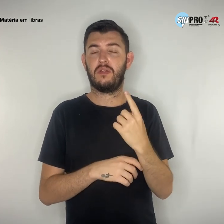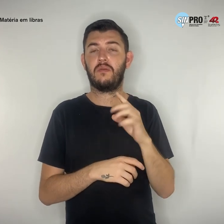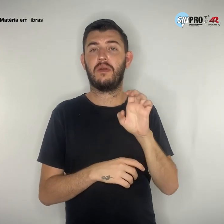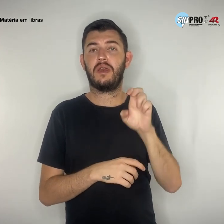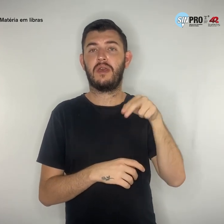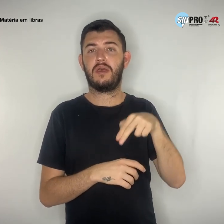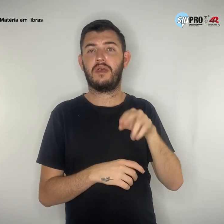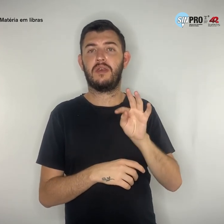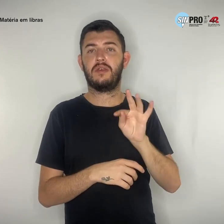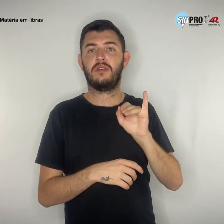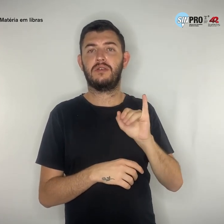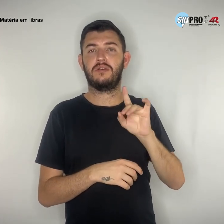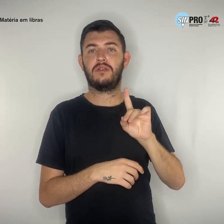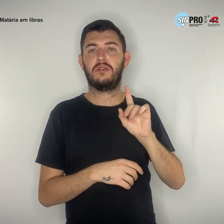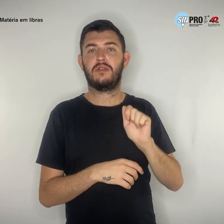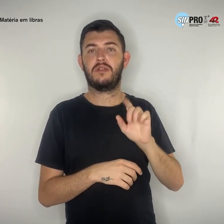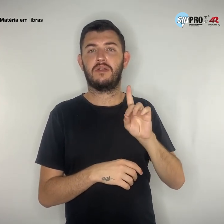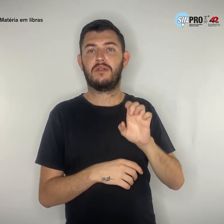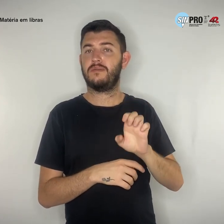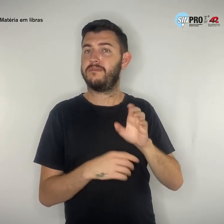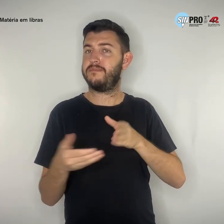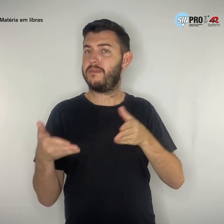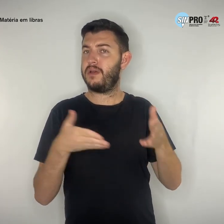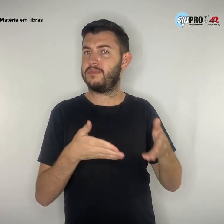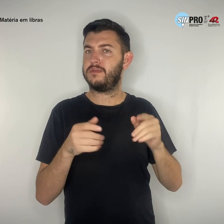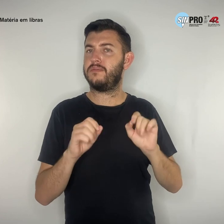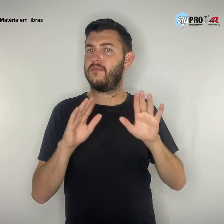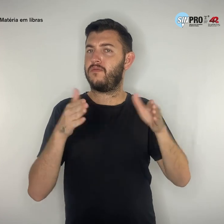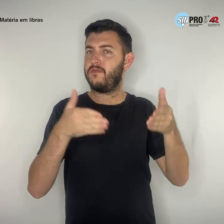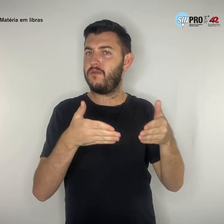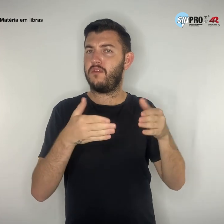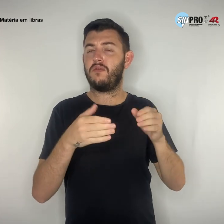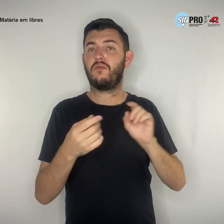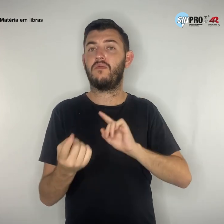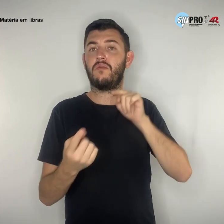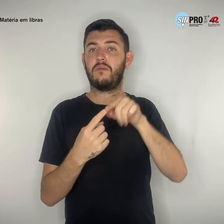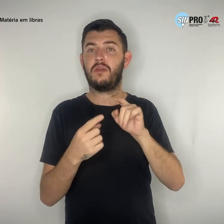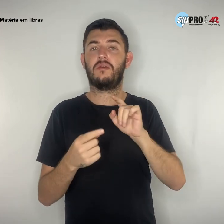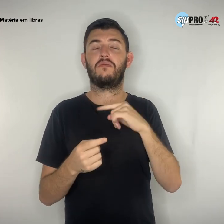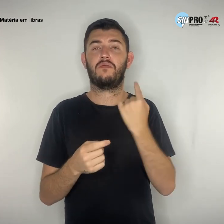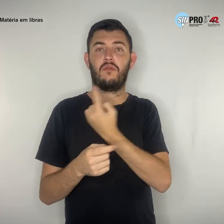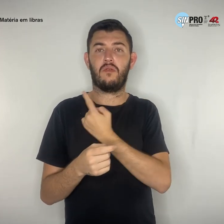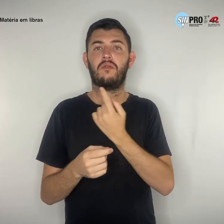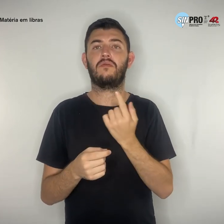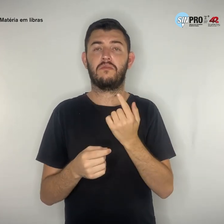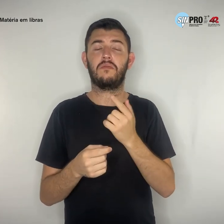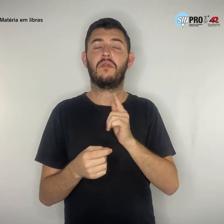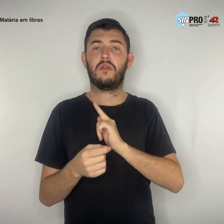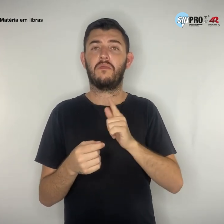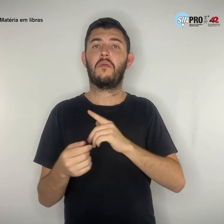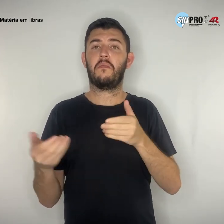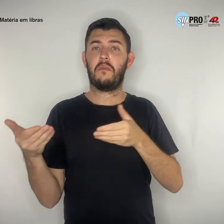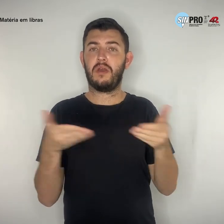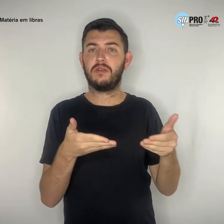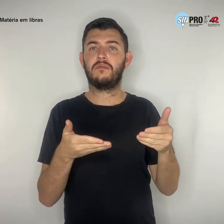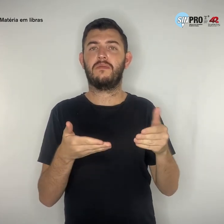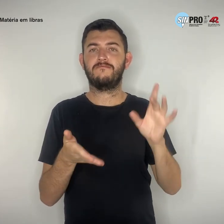compõem o fórum, para que tenhamos a recomposição na prática. O ministro